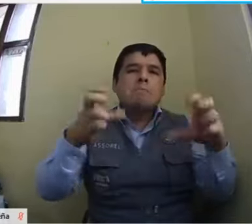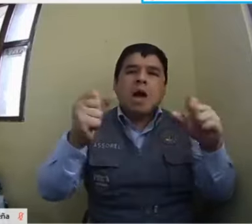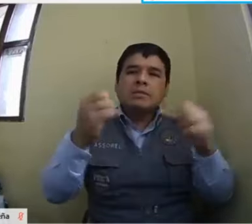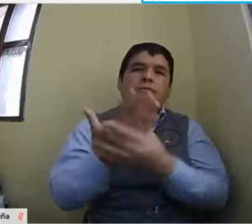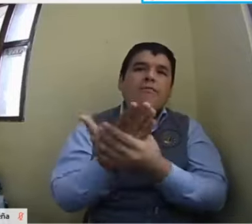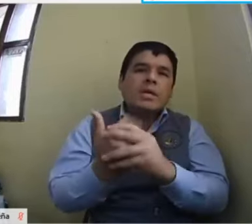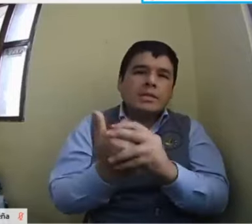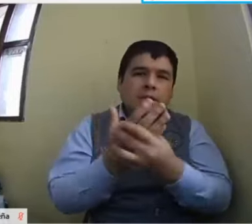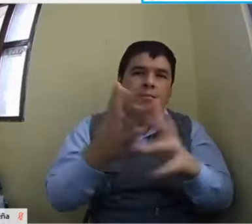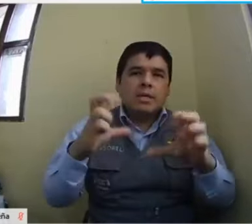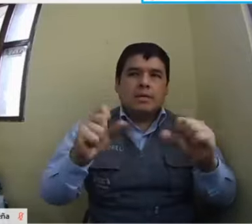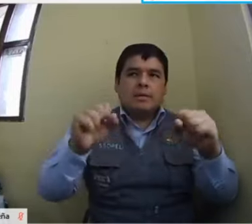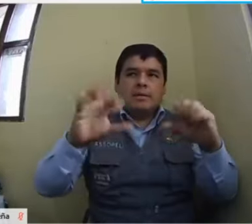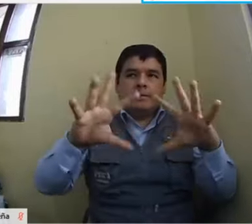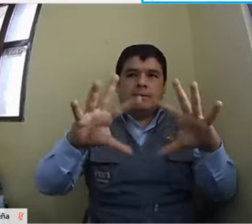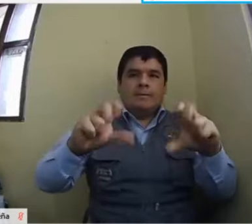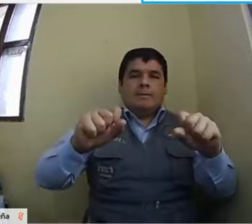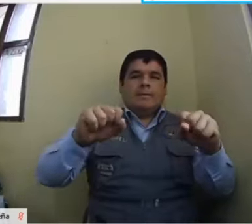Para darle más flexibilidad,